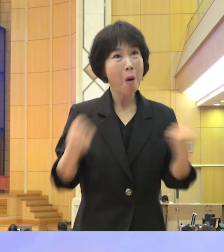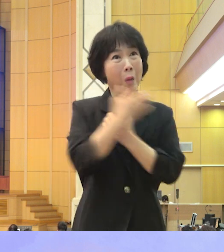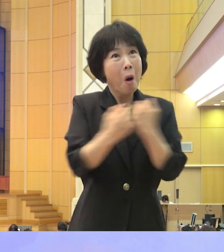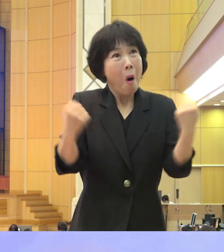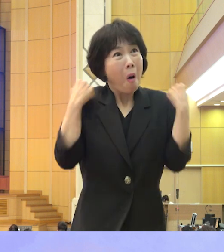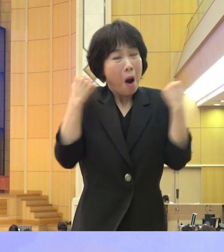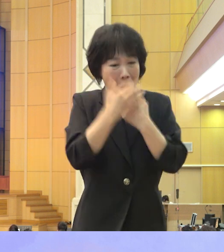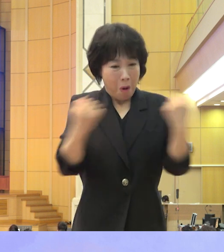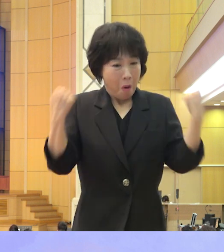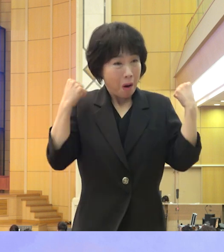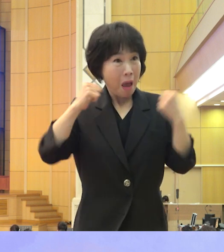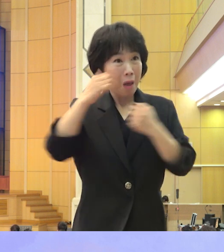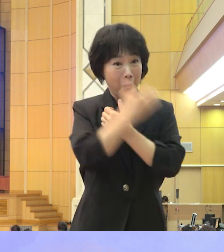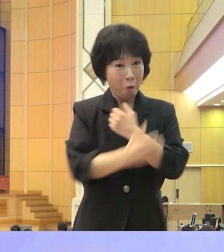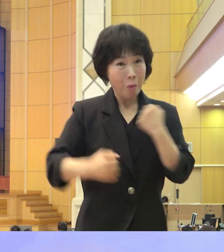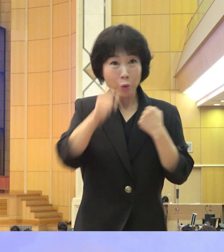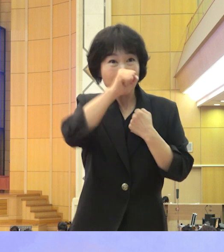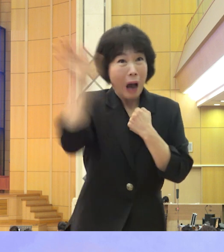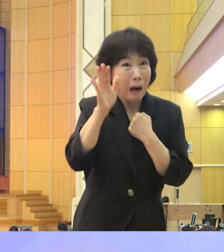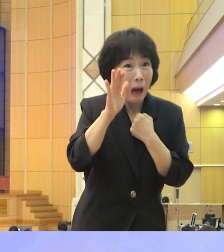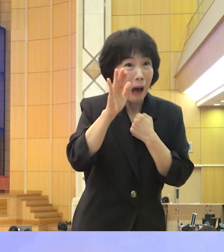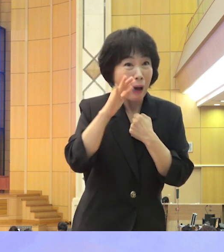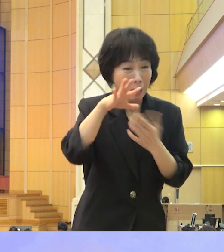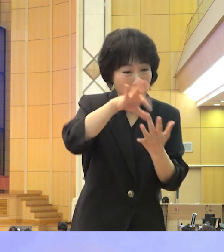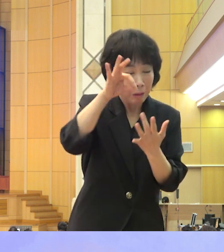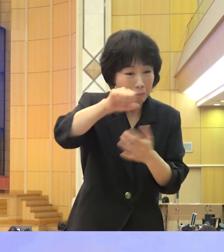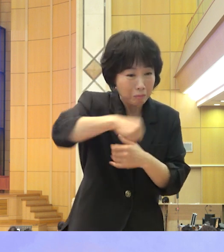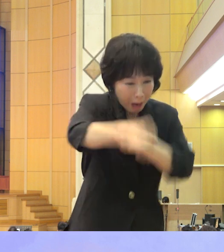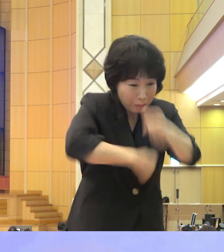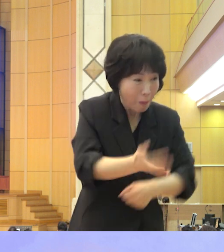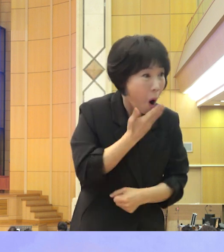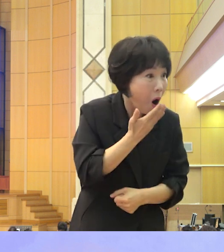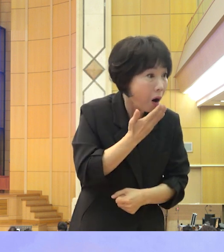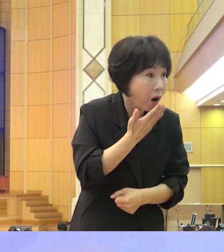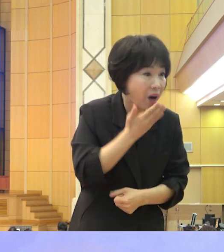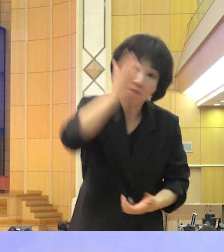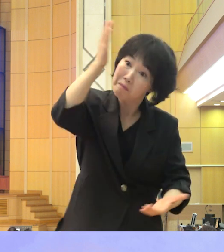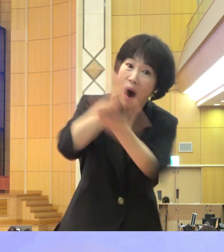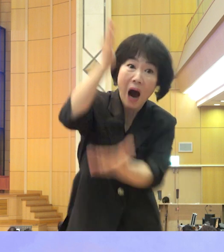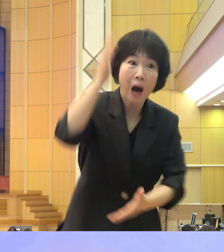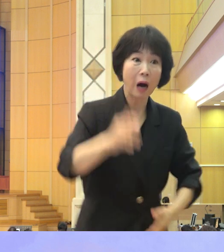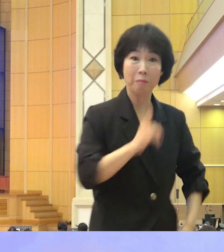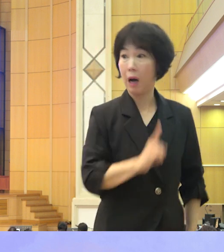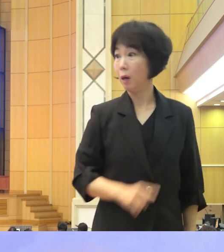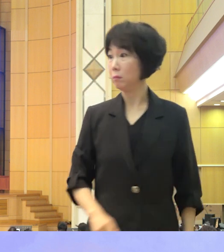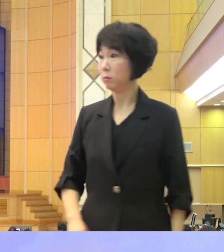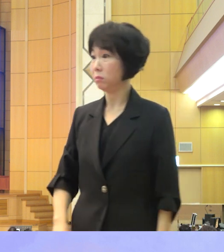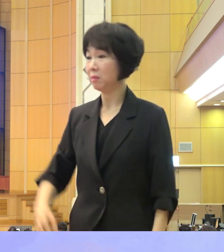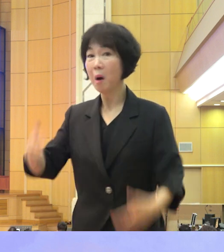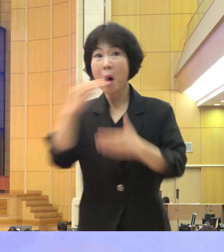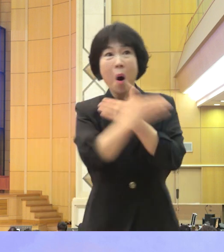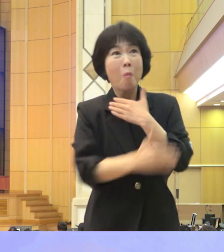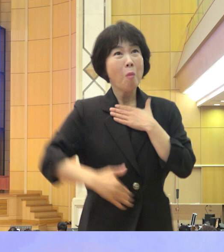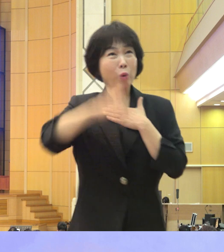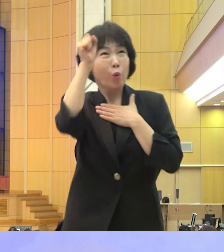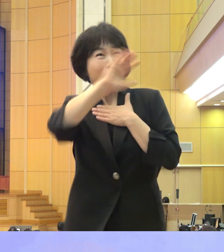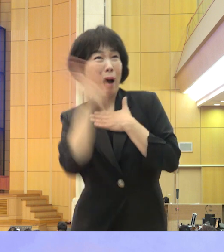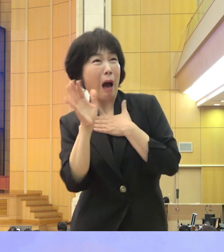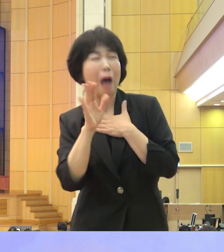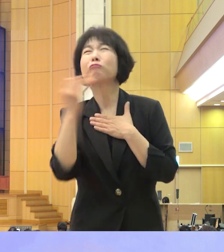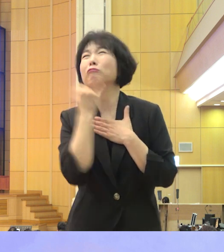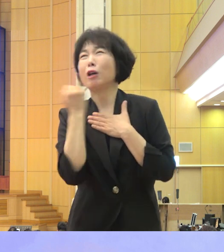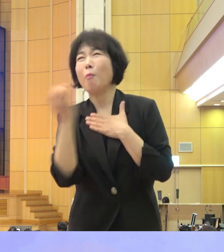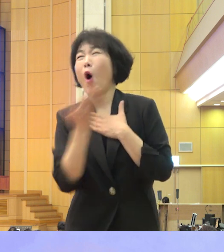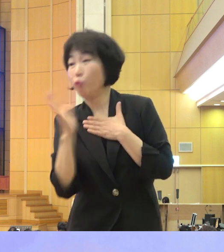되는 식품이 있음에도 불구하고 그냥 건강에 해가 되는지 그것으로 인해서